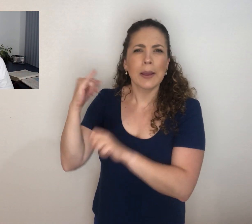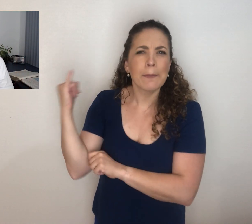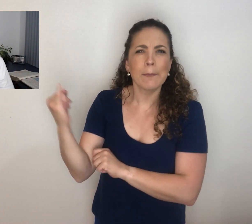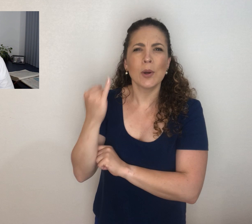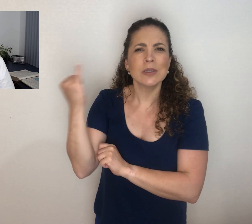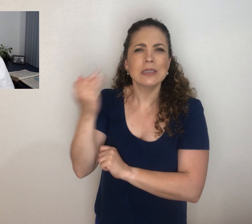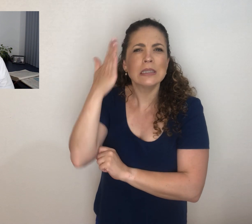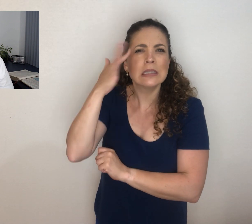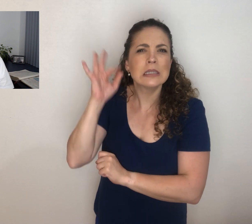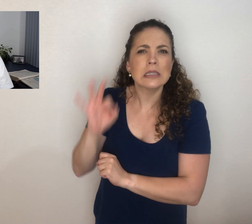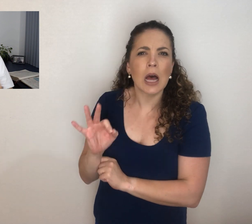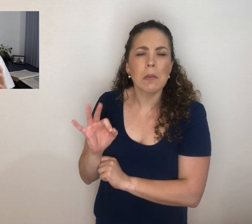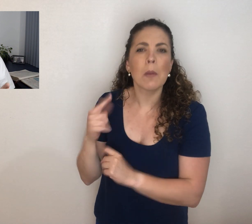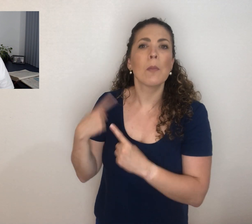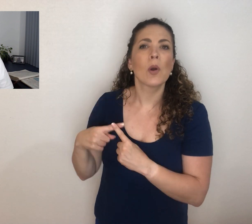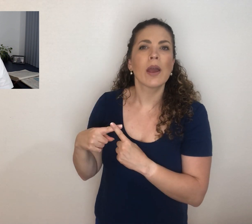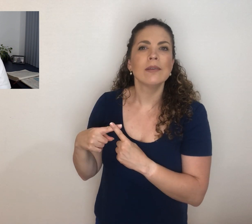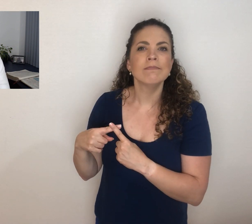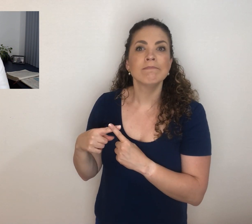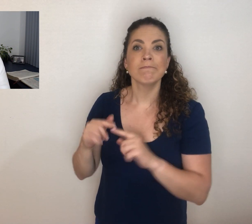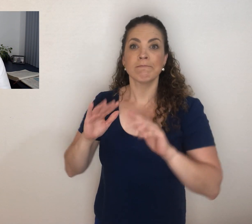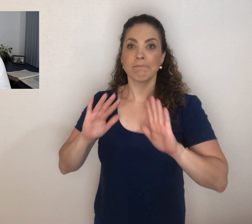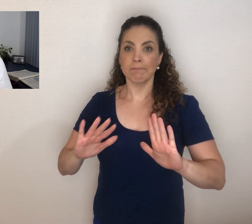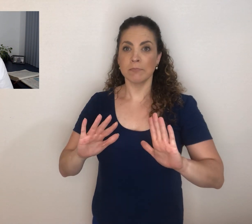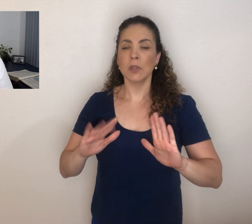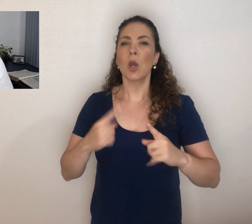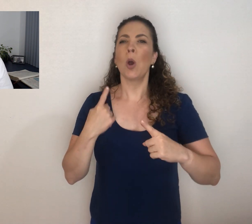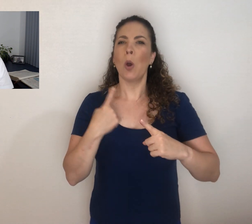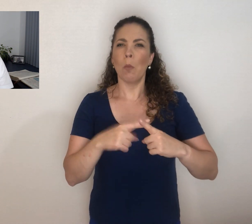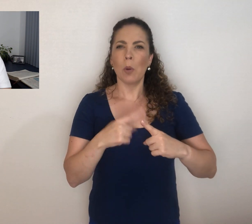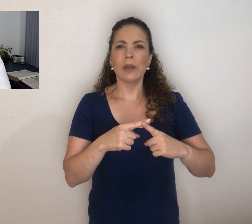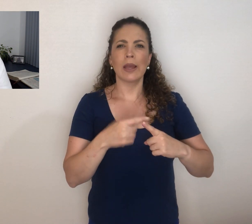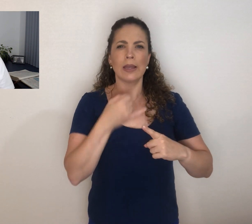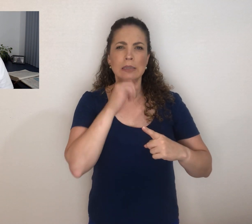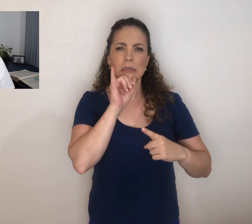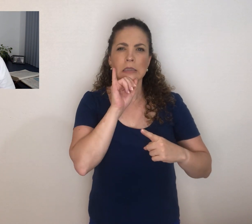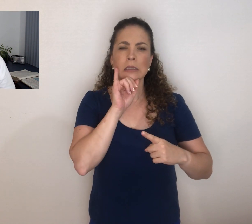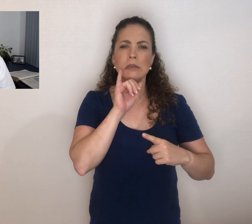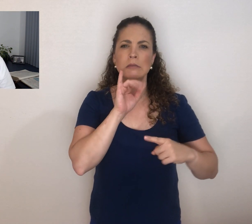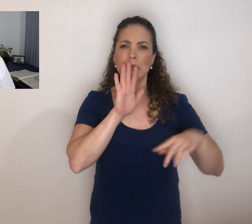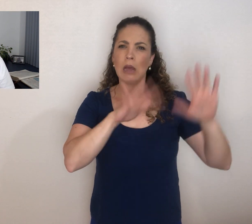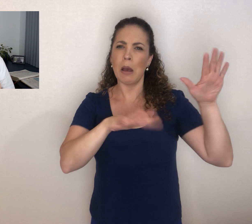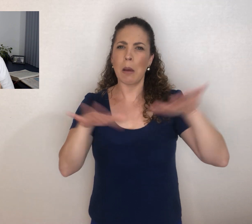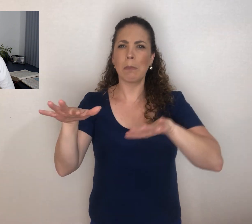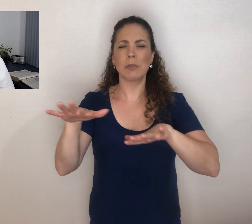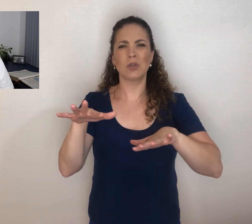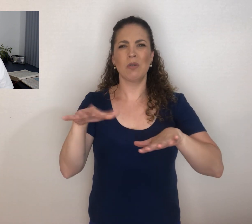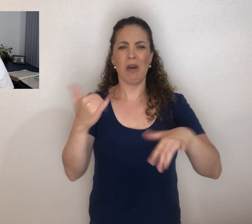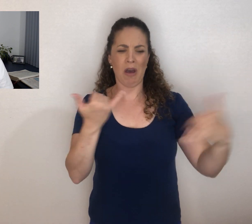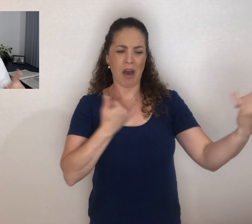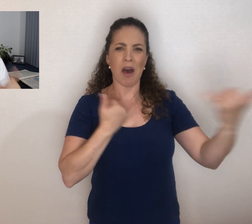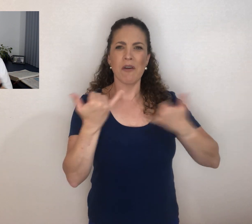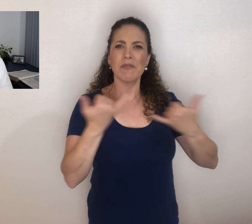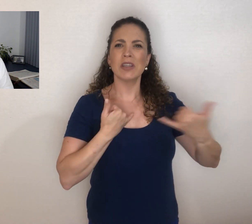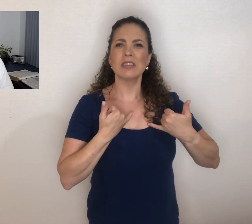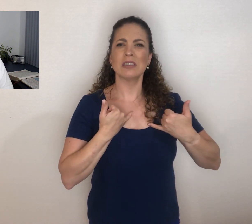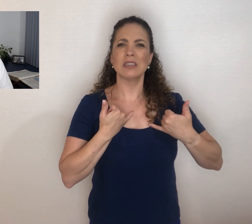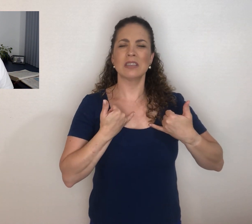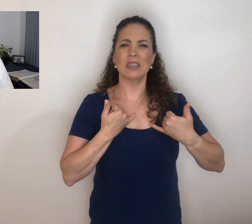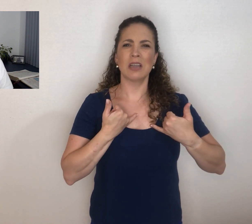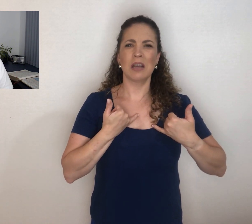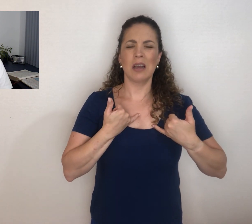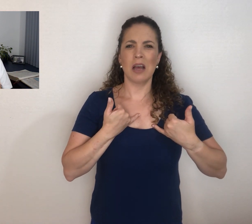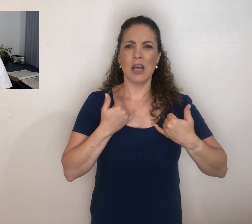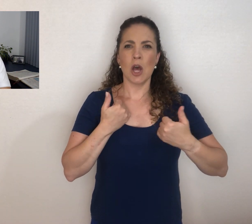que a teologia do arrebatamento secreto não coopera com a preparação para os tempos que